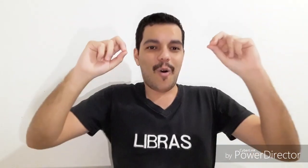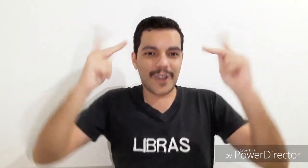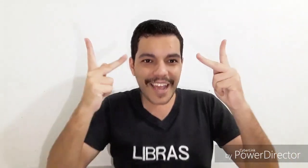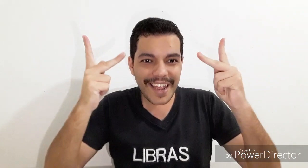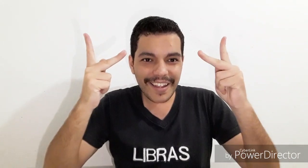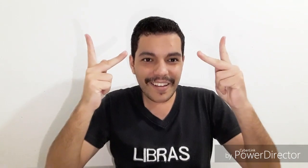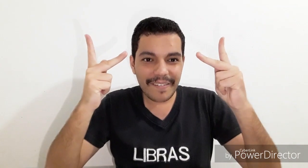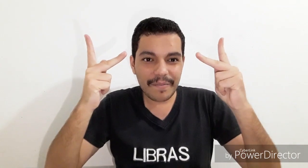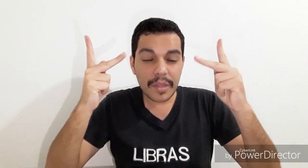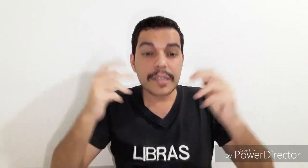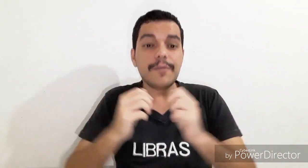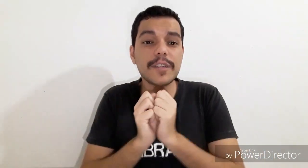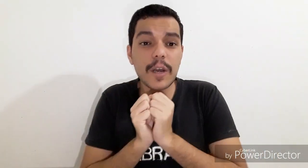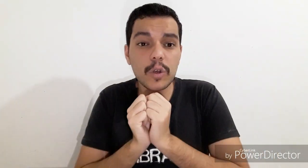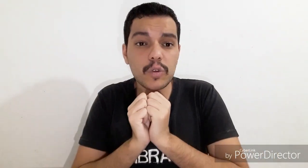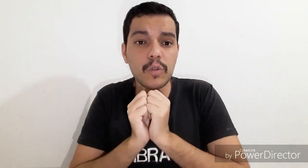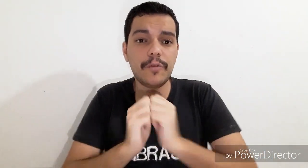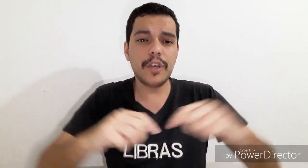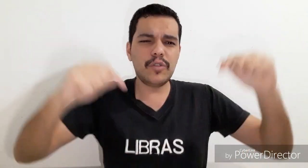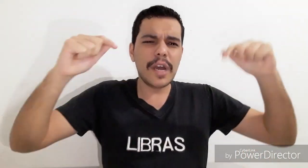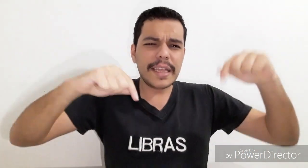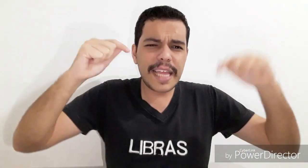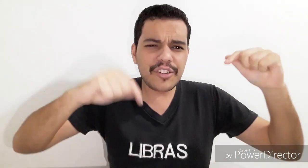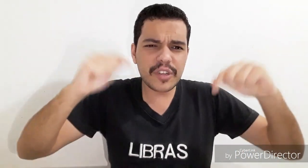Ok? Se você gostou do vídeo, deixe seu